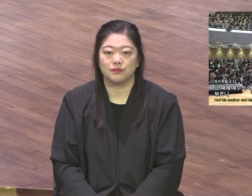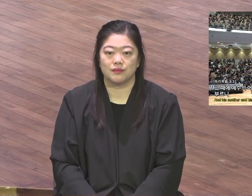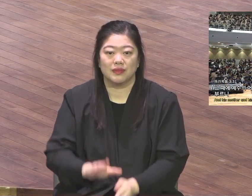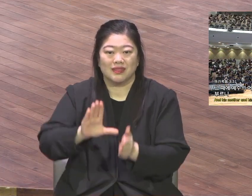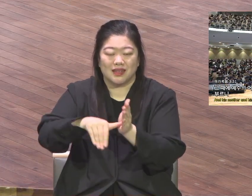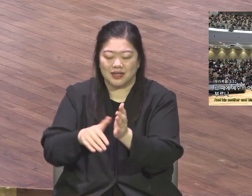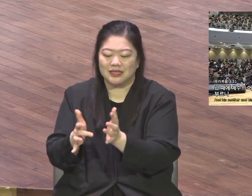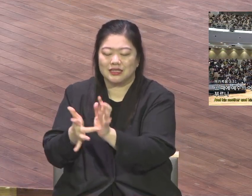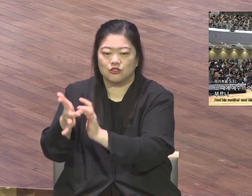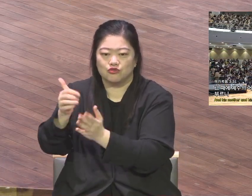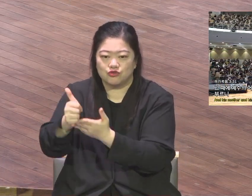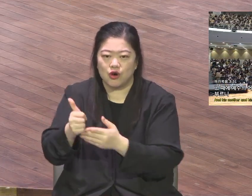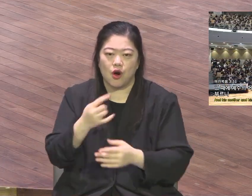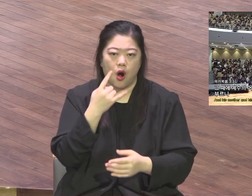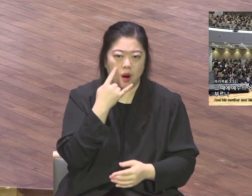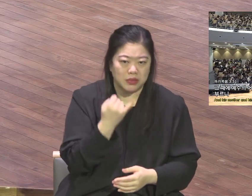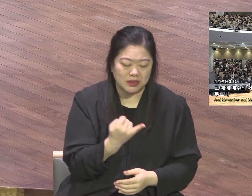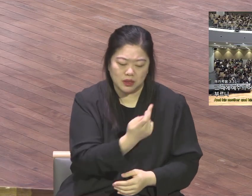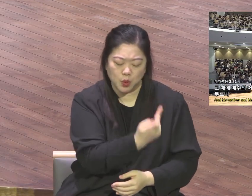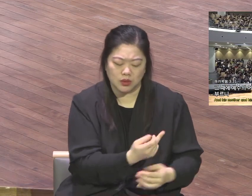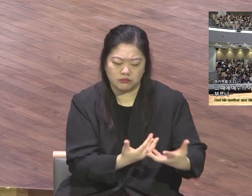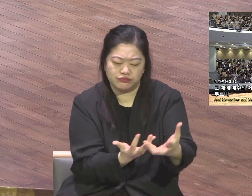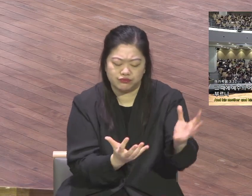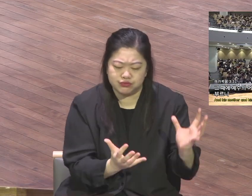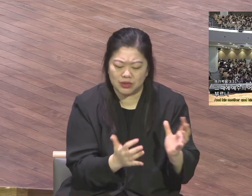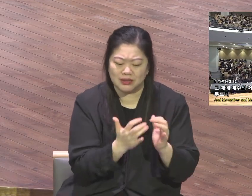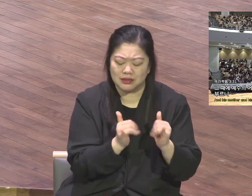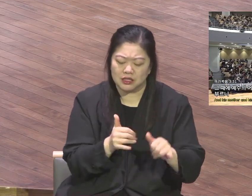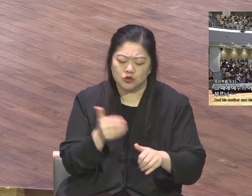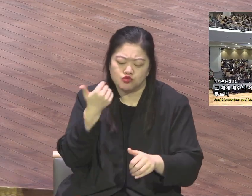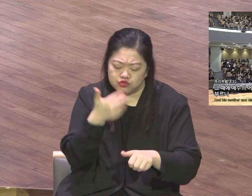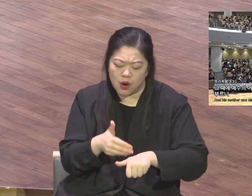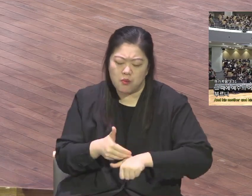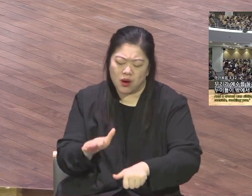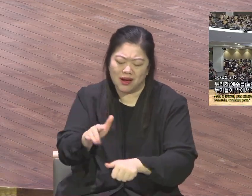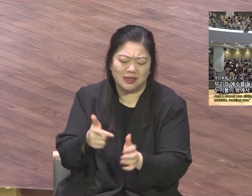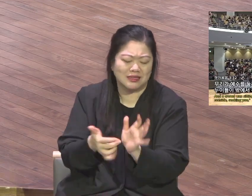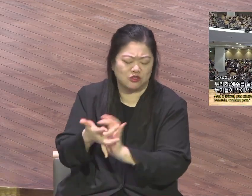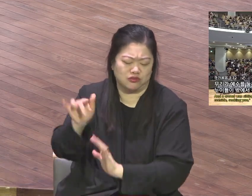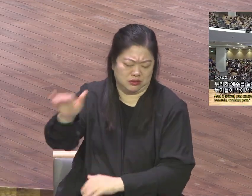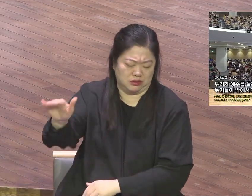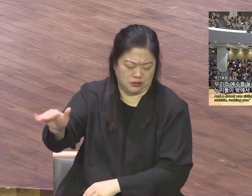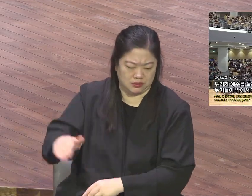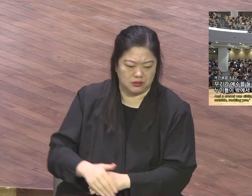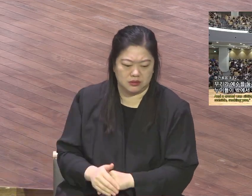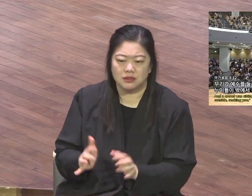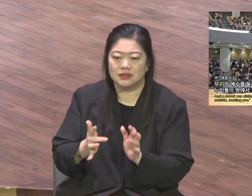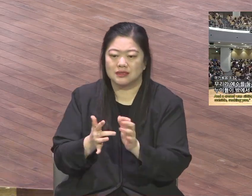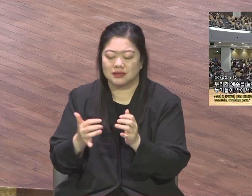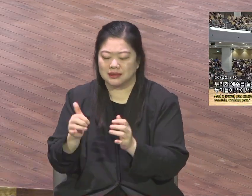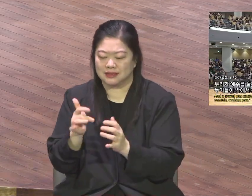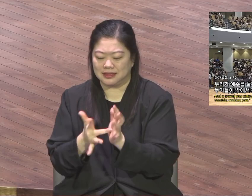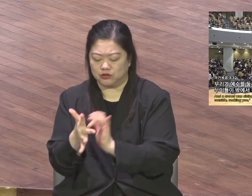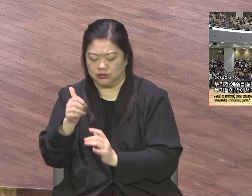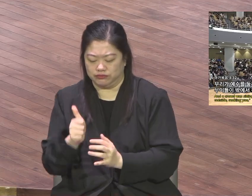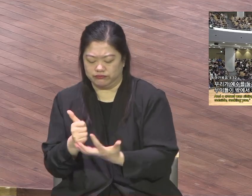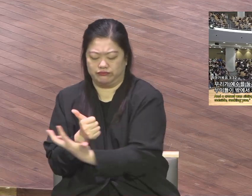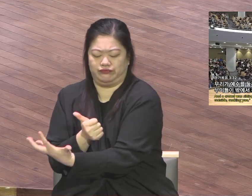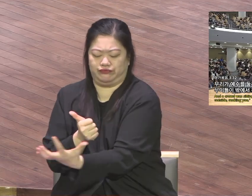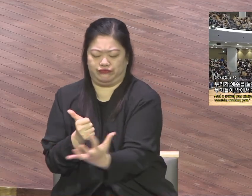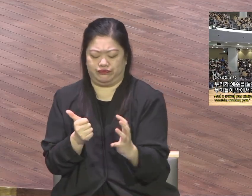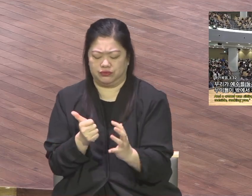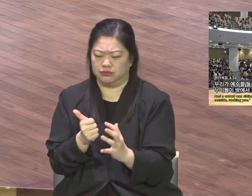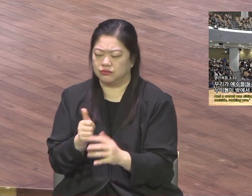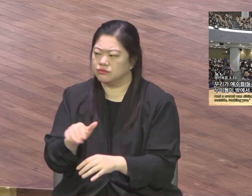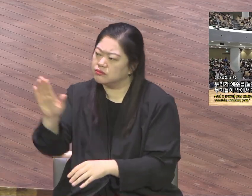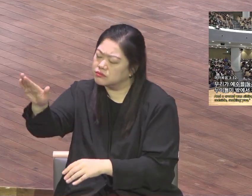예수의 어머니와 동생들이 와서 밖에 서서 사람을 보내어 예수를 부르니 무리가 예수를 둘러 앉았다가 여짜오되